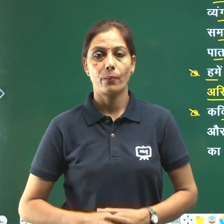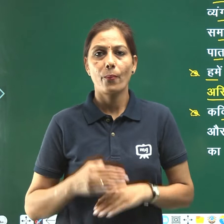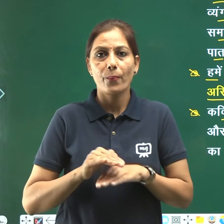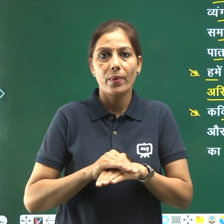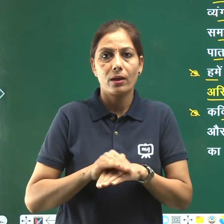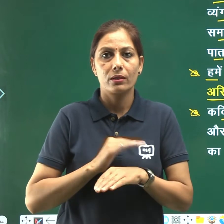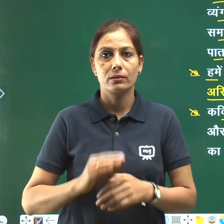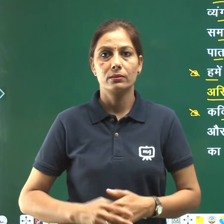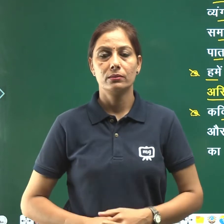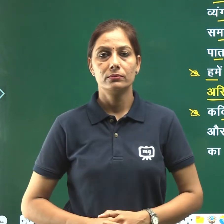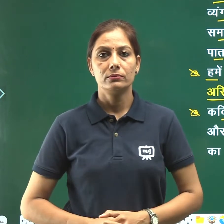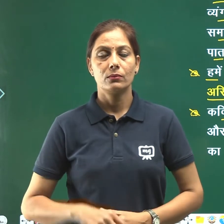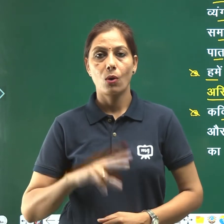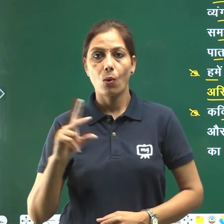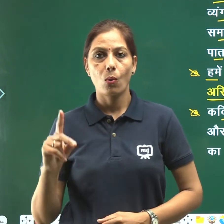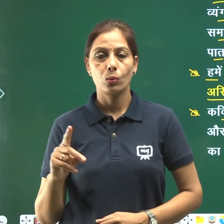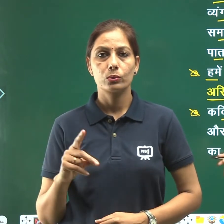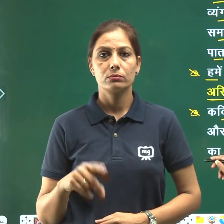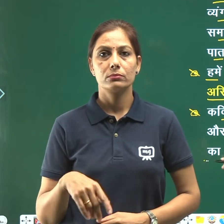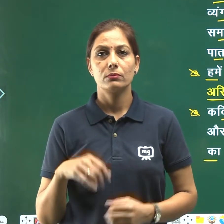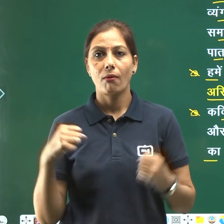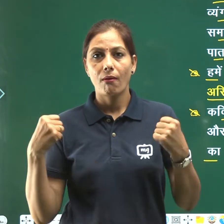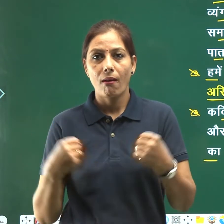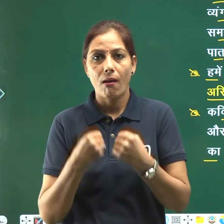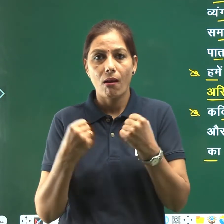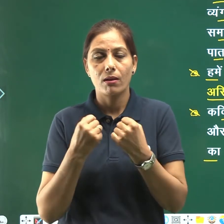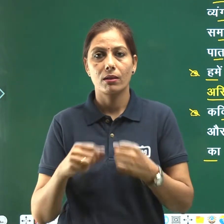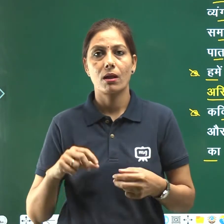प्रेम और कलह का संबंध है।